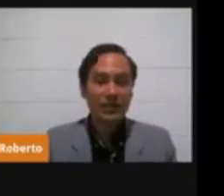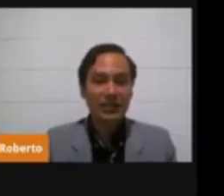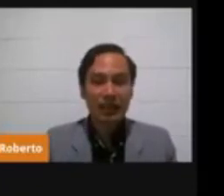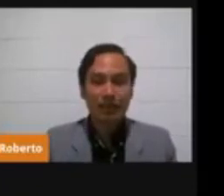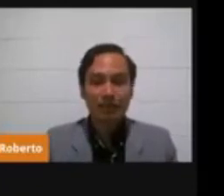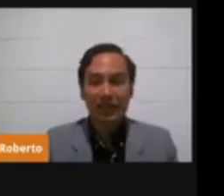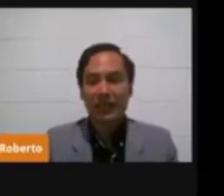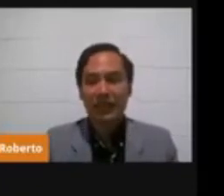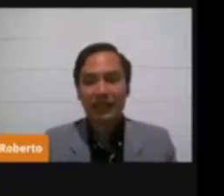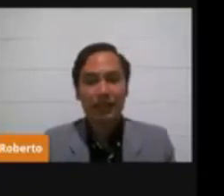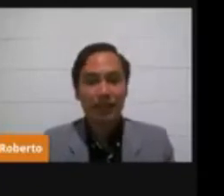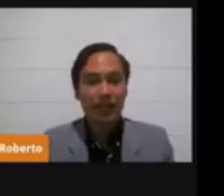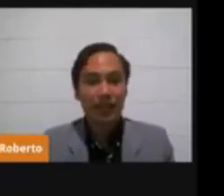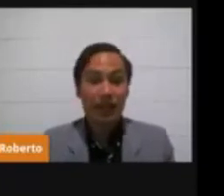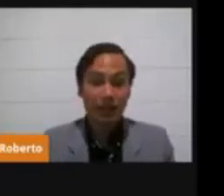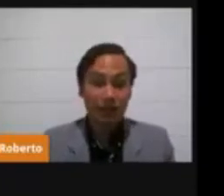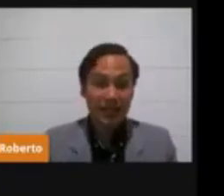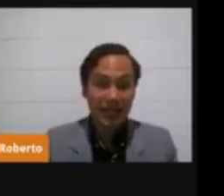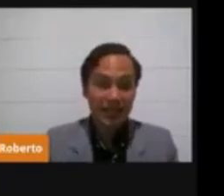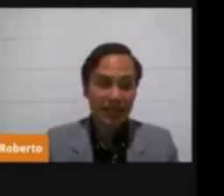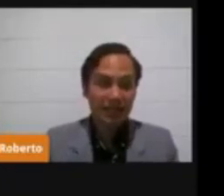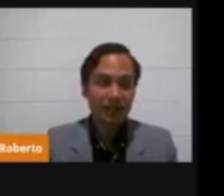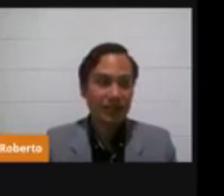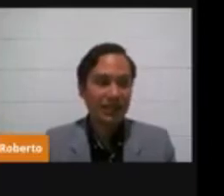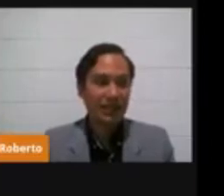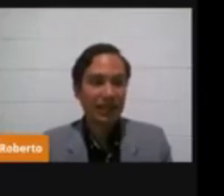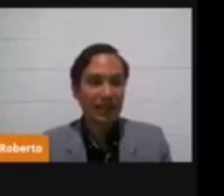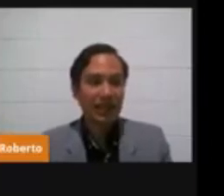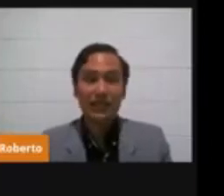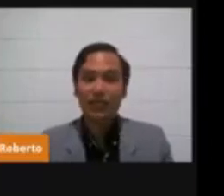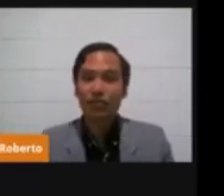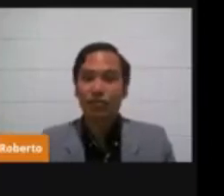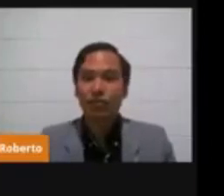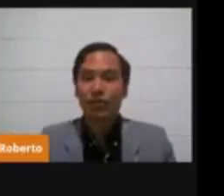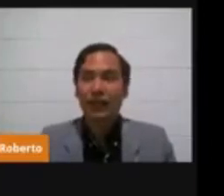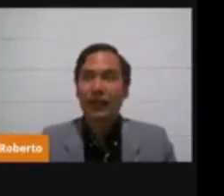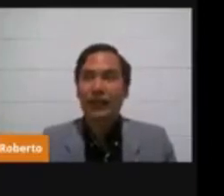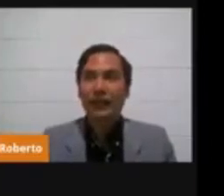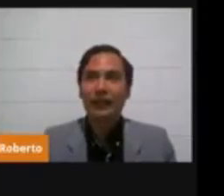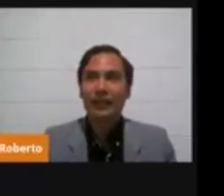y no exista la lengua de señas, que no se esté, entonces